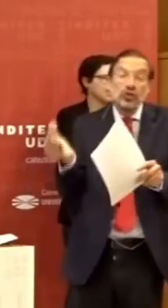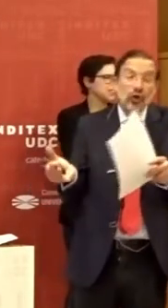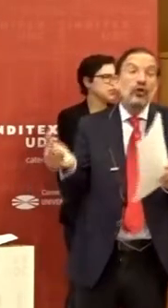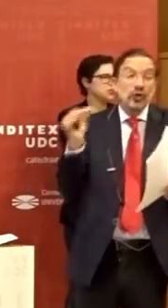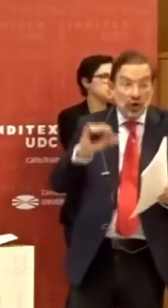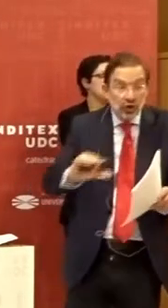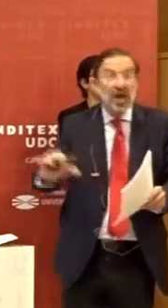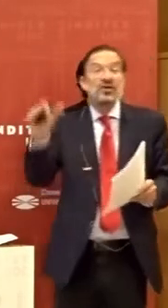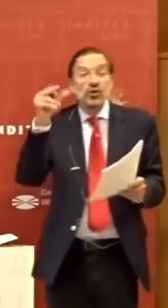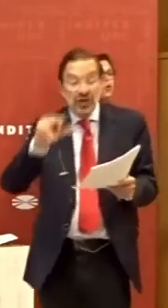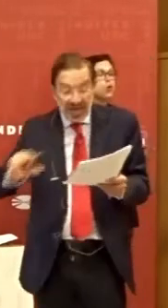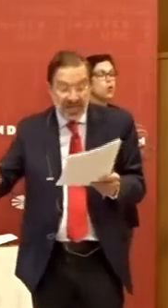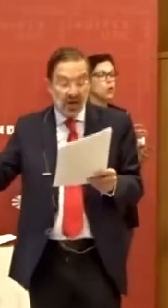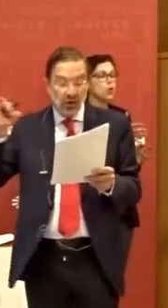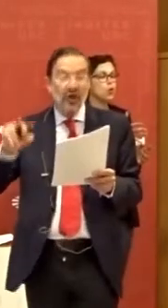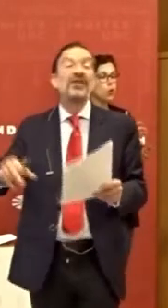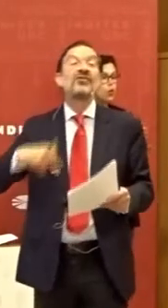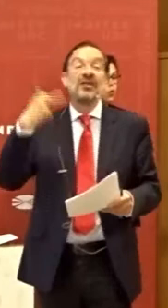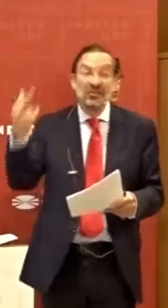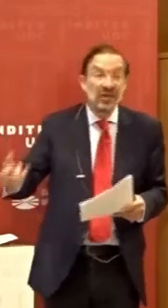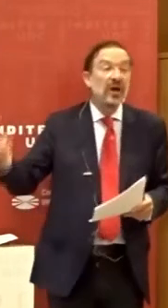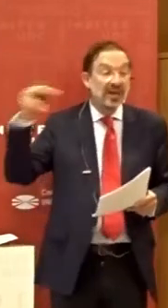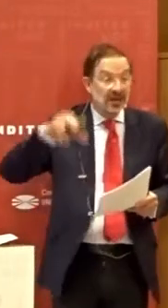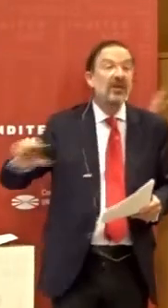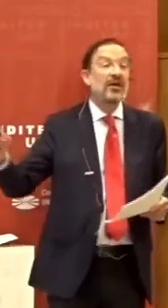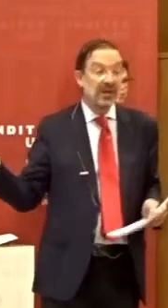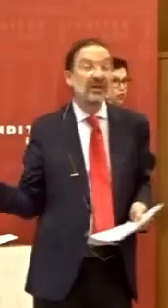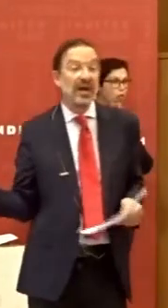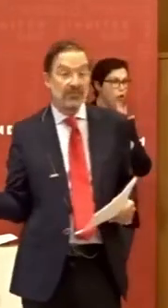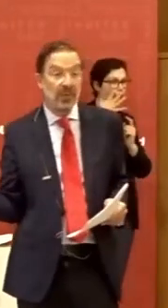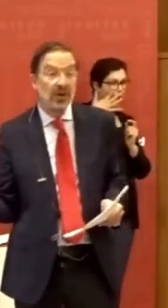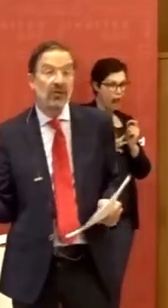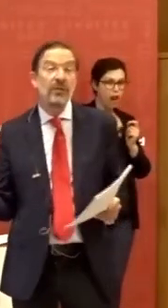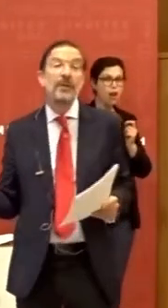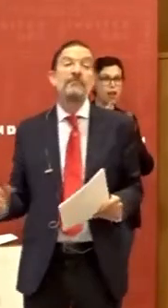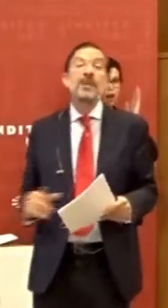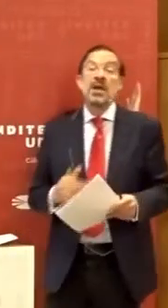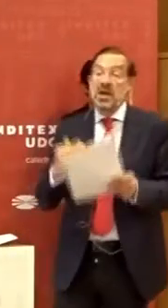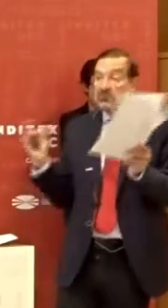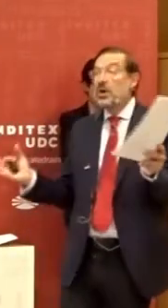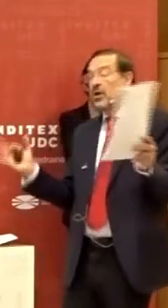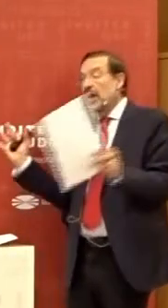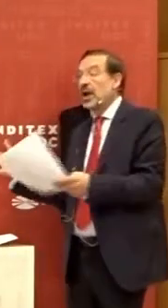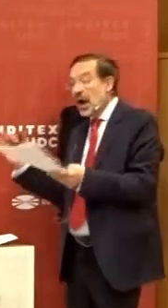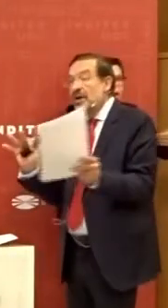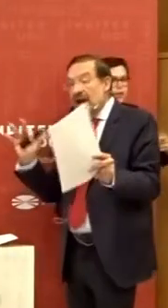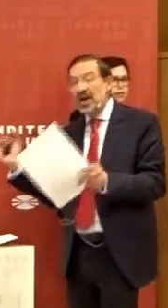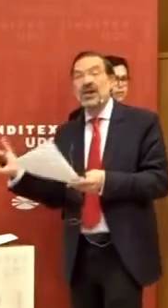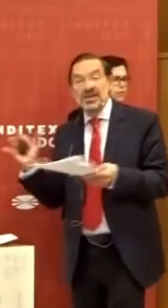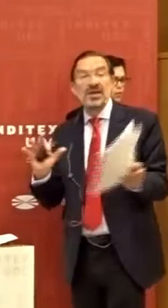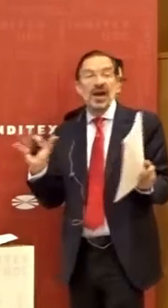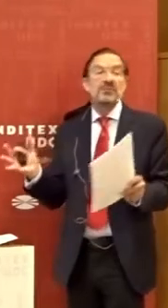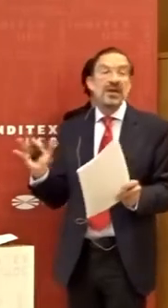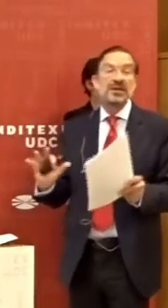no en todos los casos es algo que incentiva y que incrementa el empleo, ¿no? Creo que habría